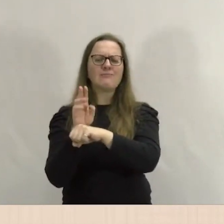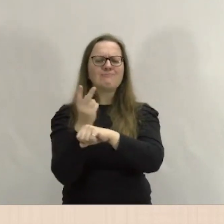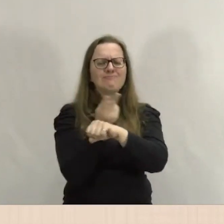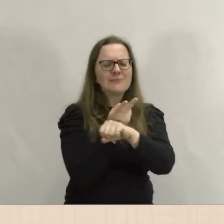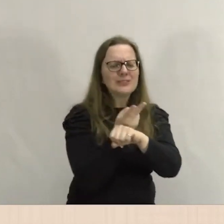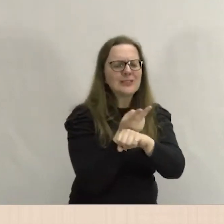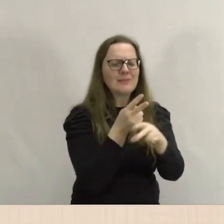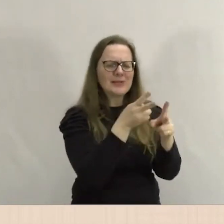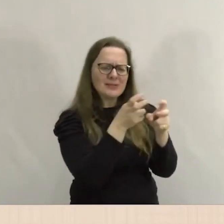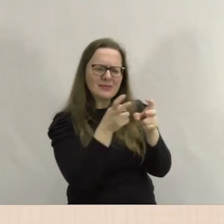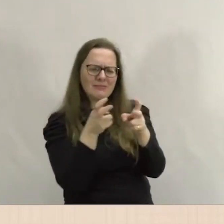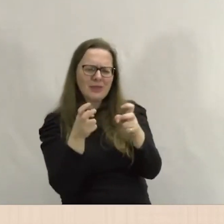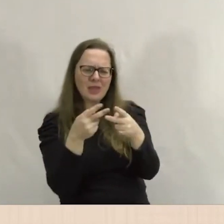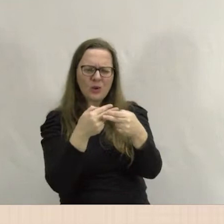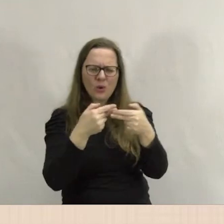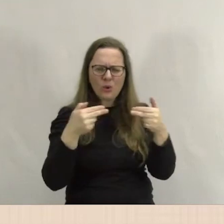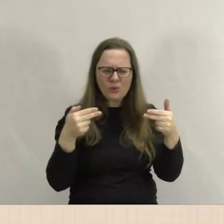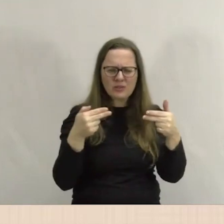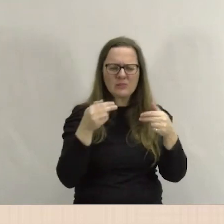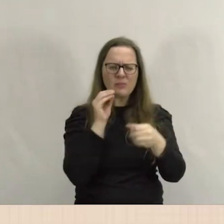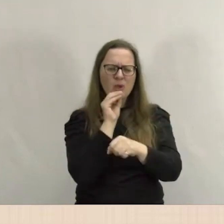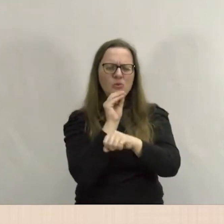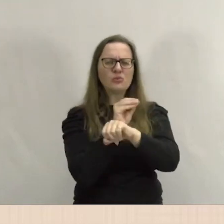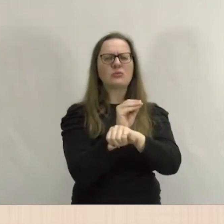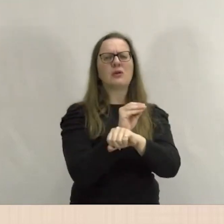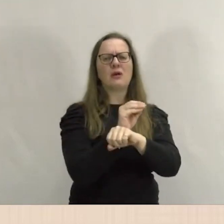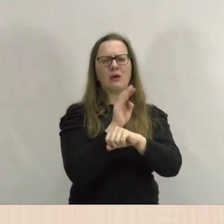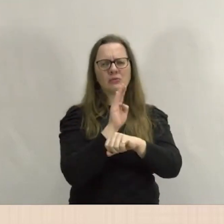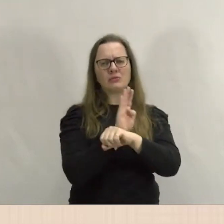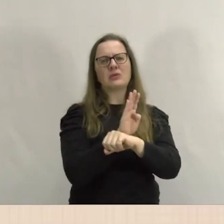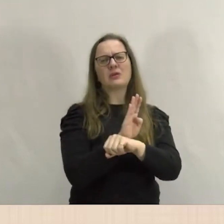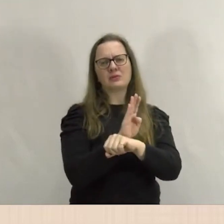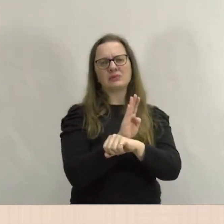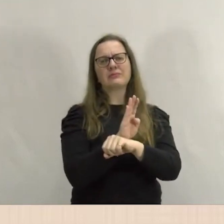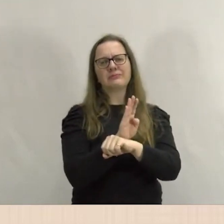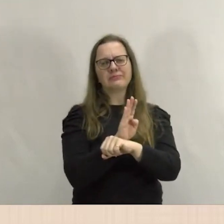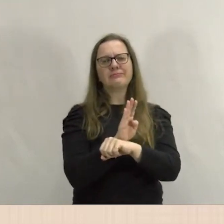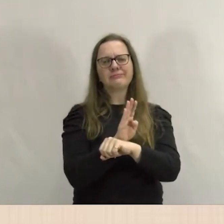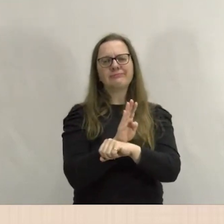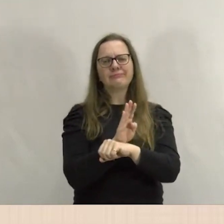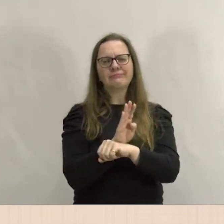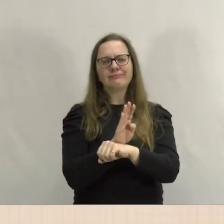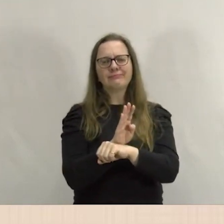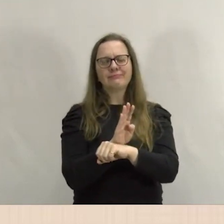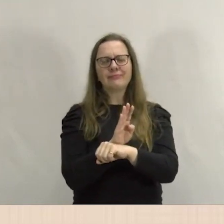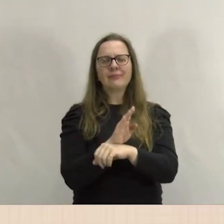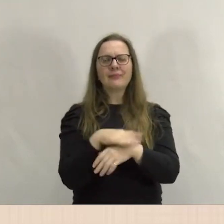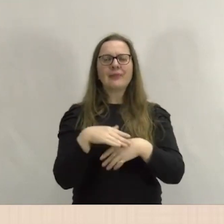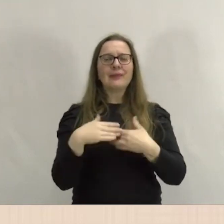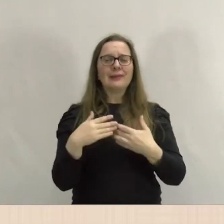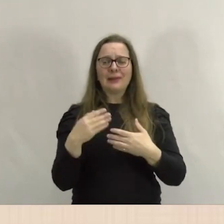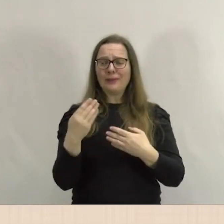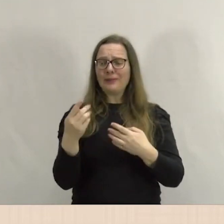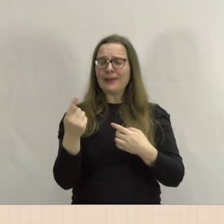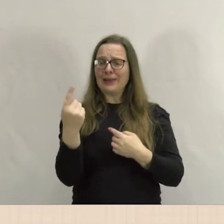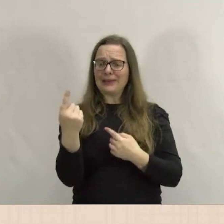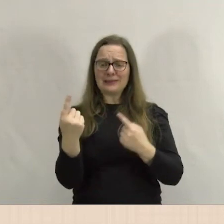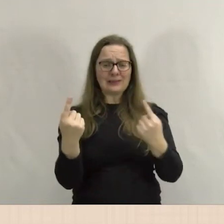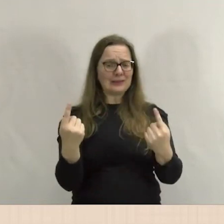espiritualmente em comparação aos irmãos. Então presbítero e bispo é a mesma